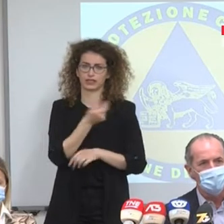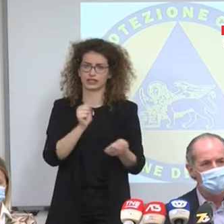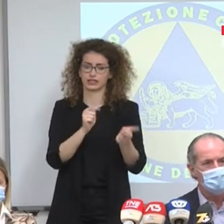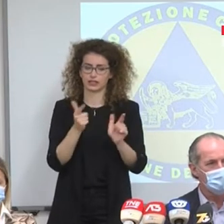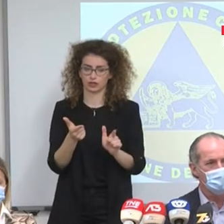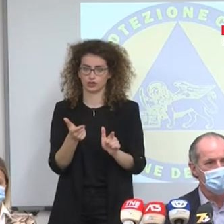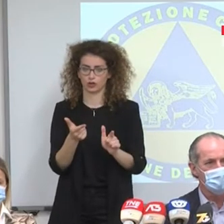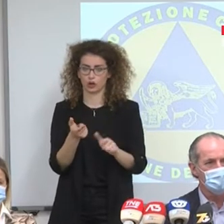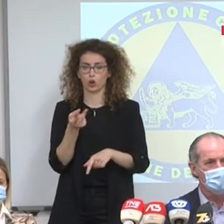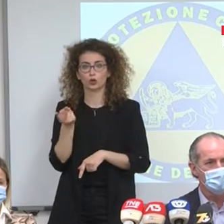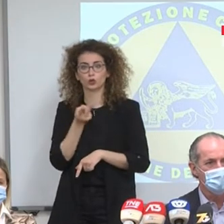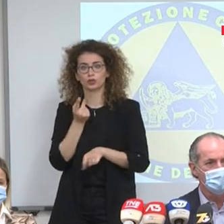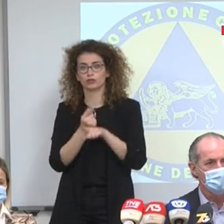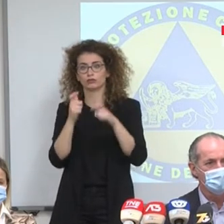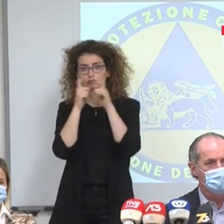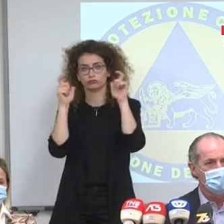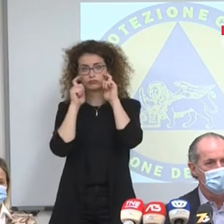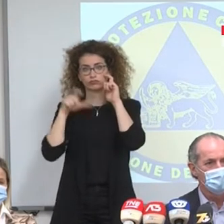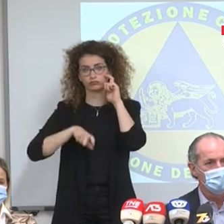vaccinato, entrambi devono portare la mascherina.